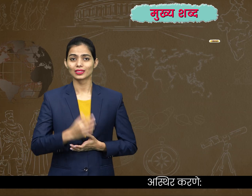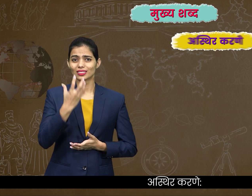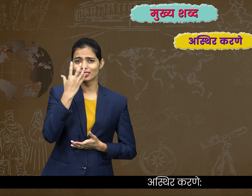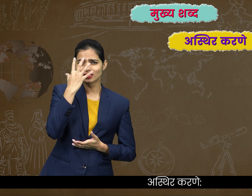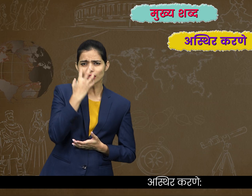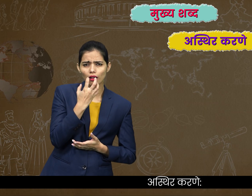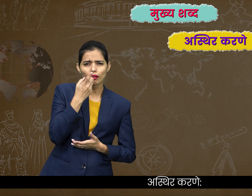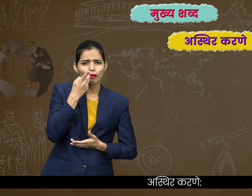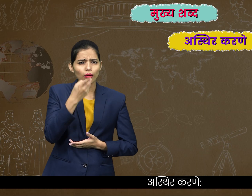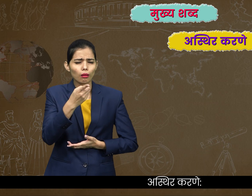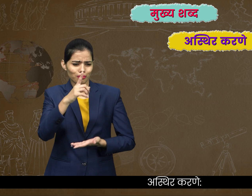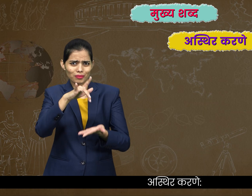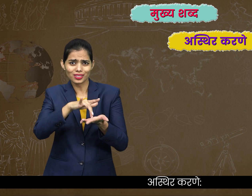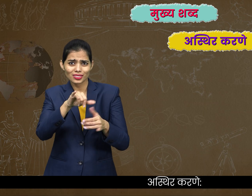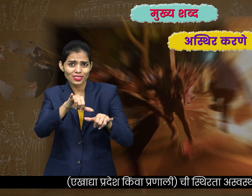अस्थिर करणं,